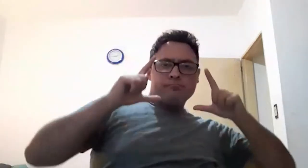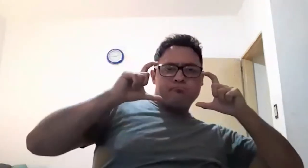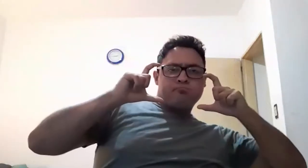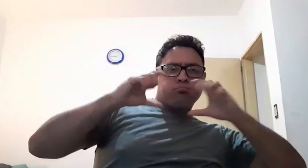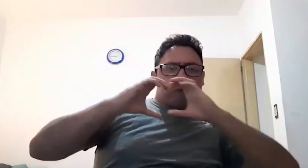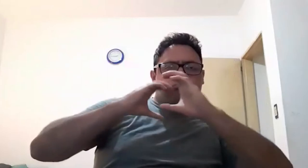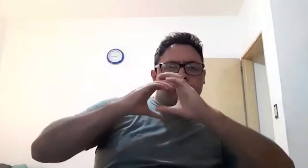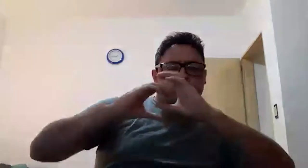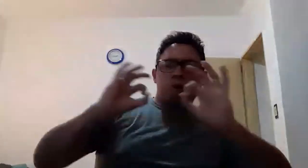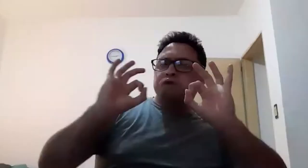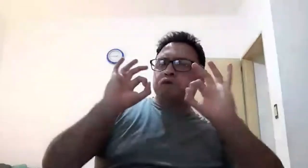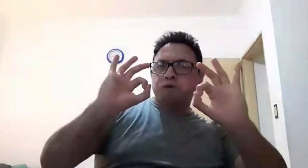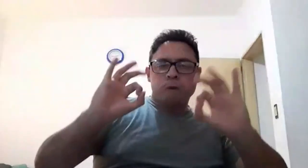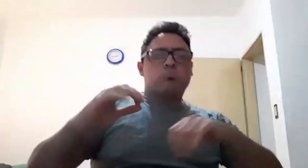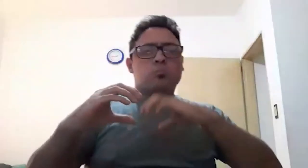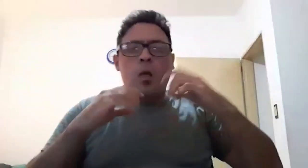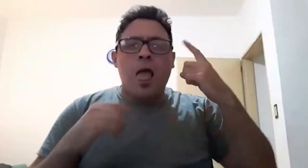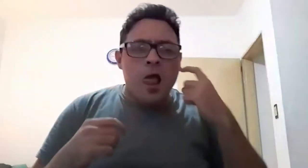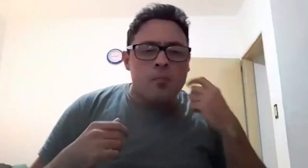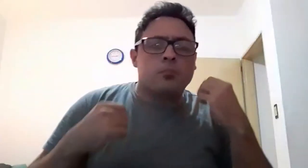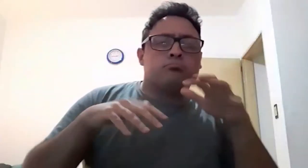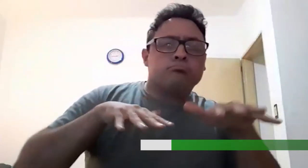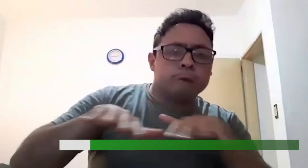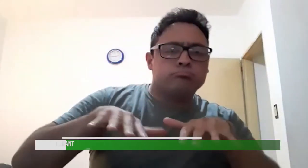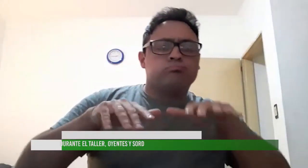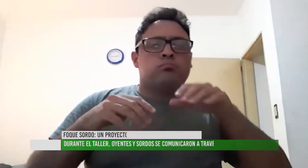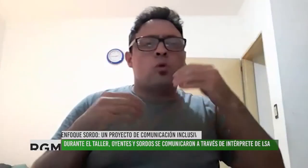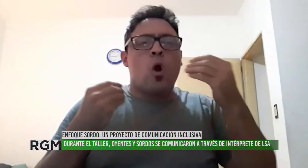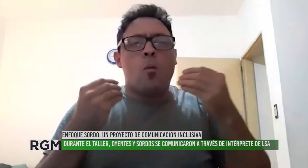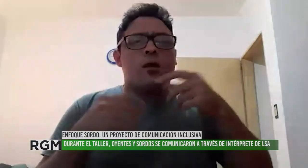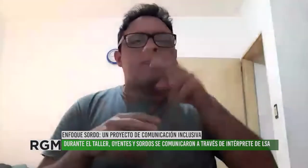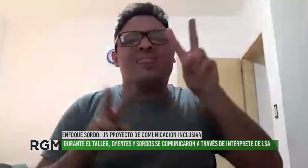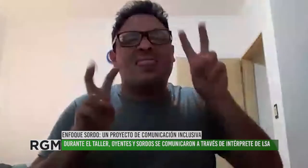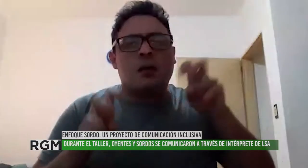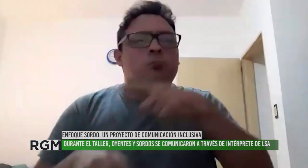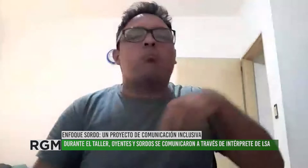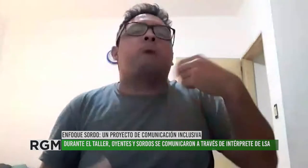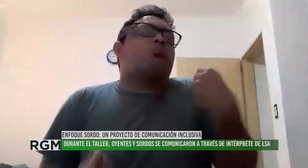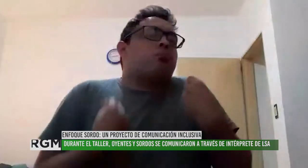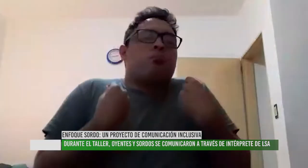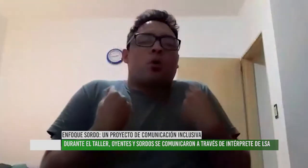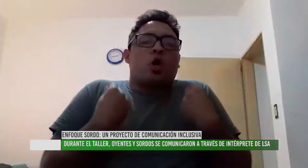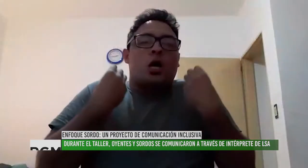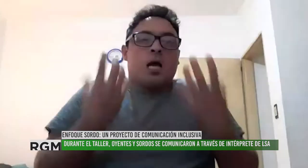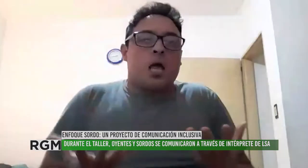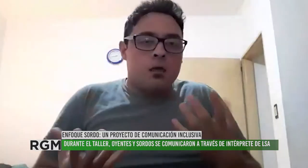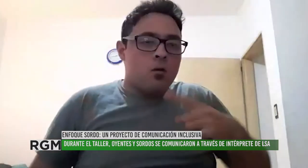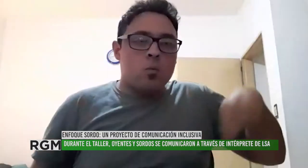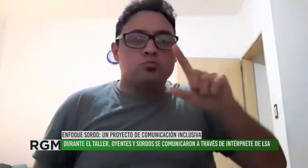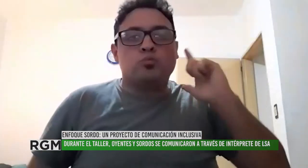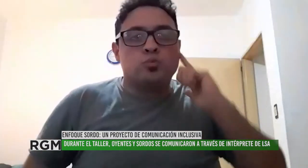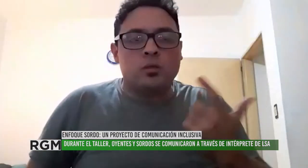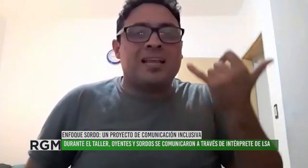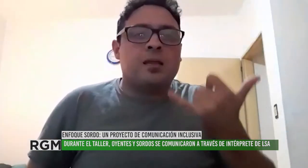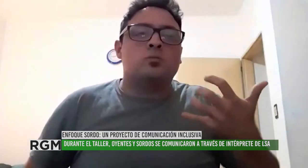aprendimos cómo, por ejemplo, hacer tomas, aprendimos en diferentes situaciones cómo se podía filmar. ¿Y a todo esto